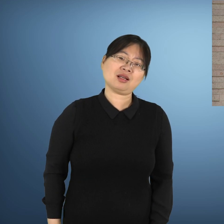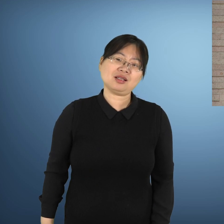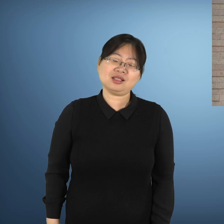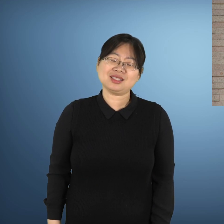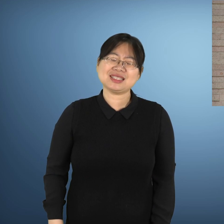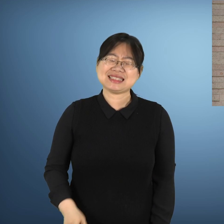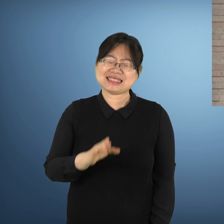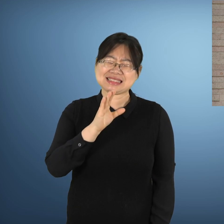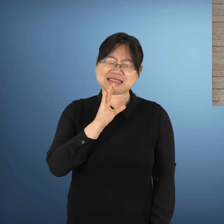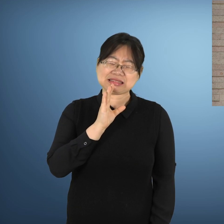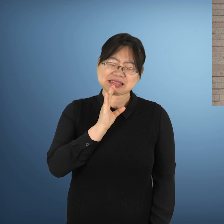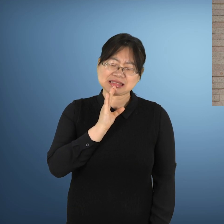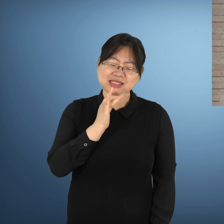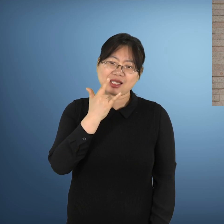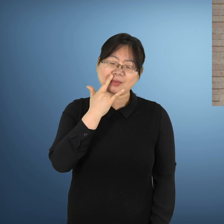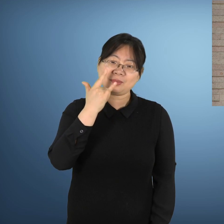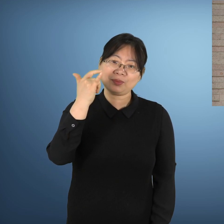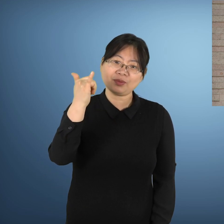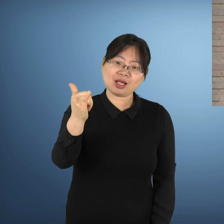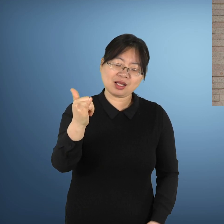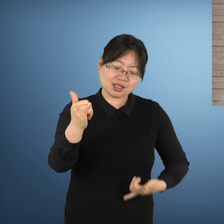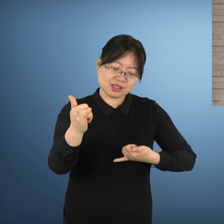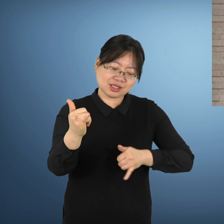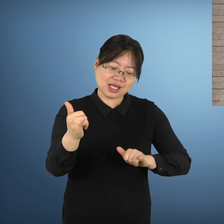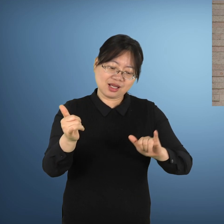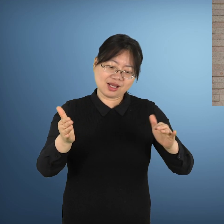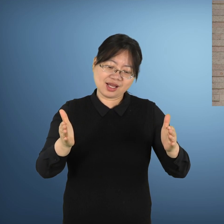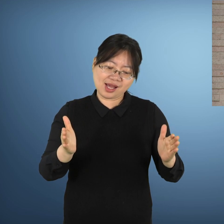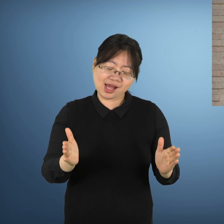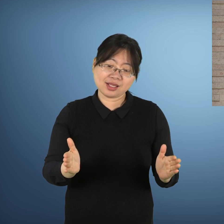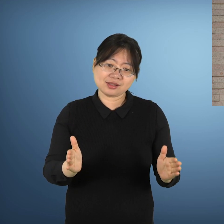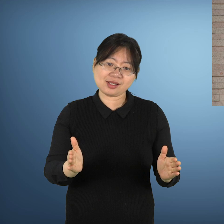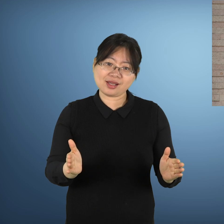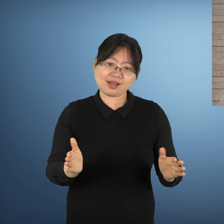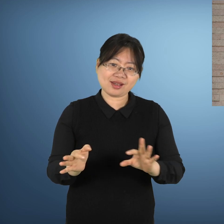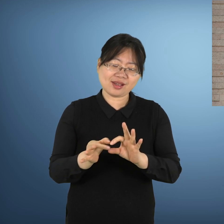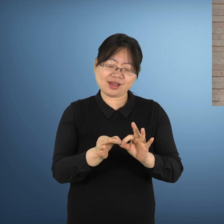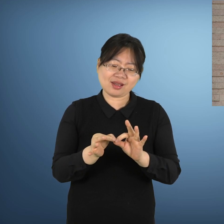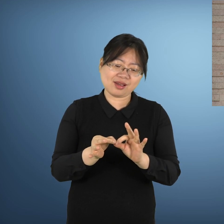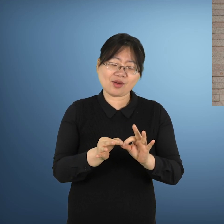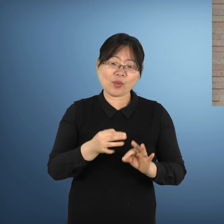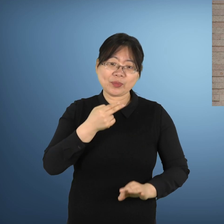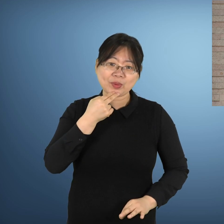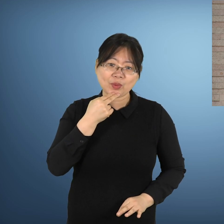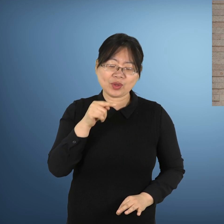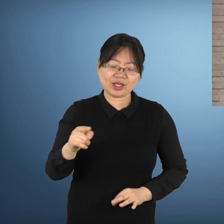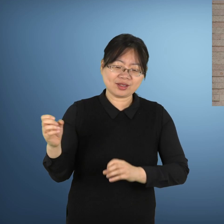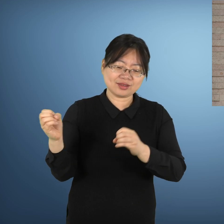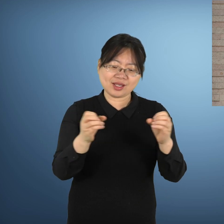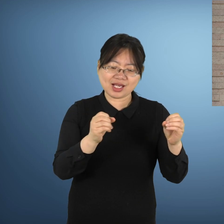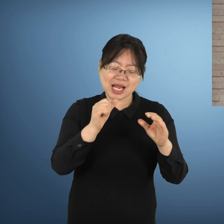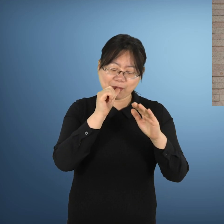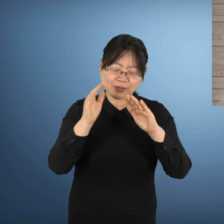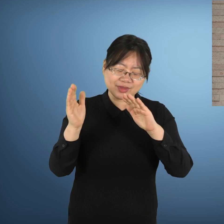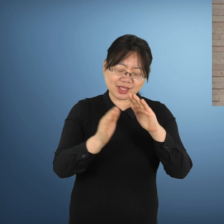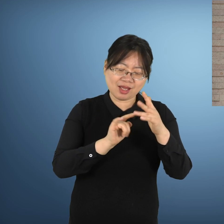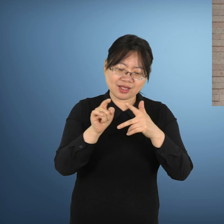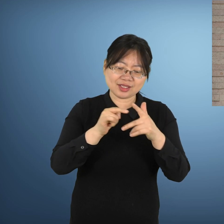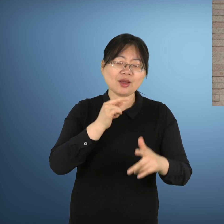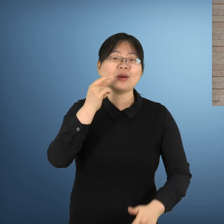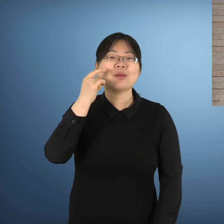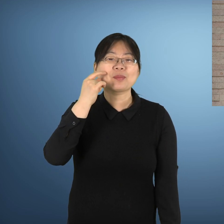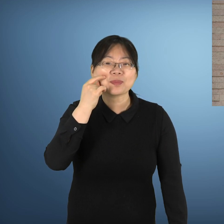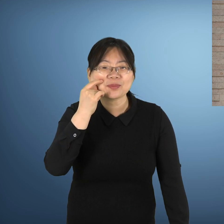이거는 정말 부모 자식 간의 관계 속으로 들어가지 않으면 이 대화를 절대 이해할 수